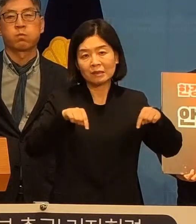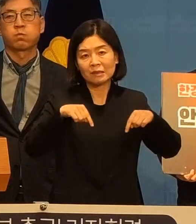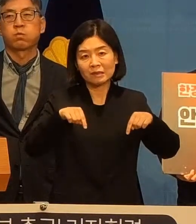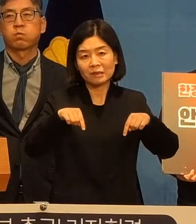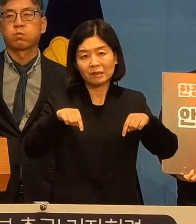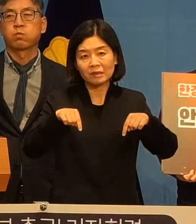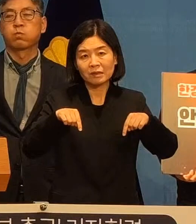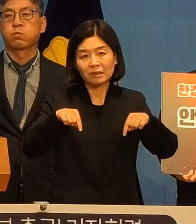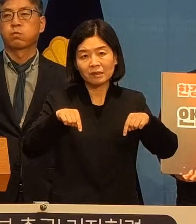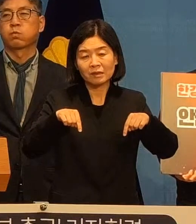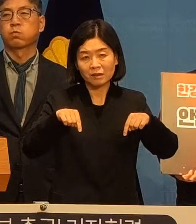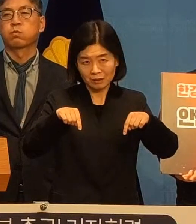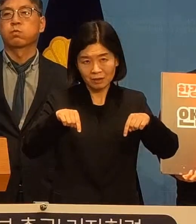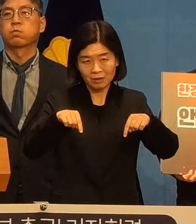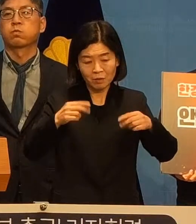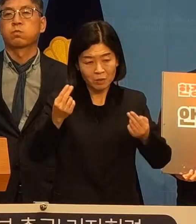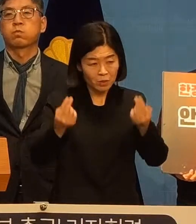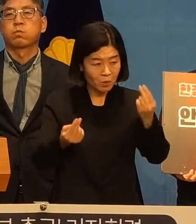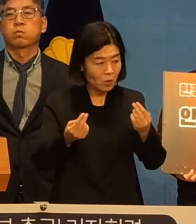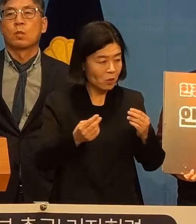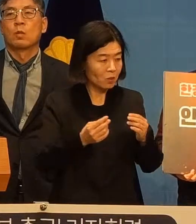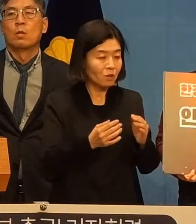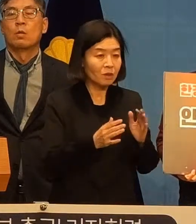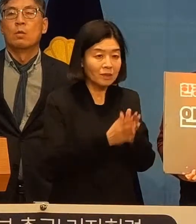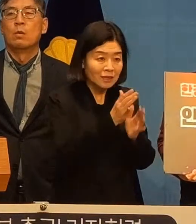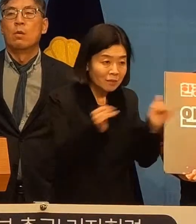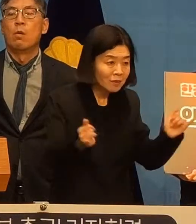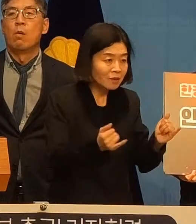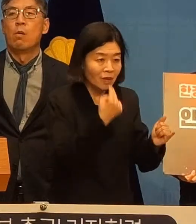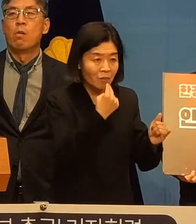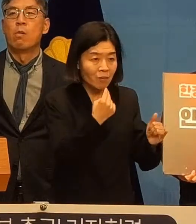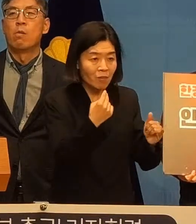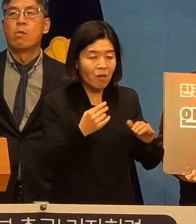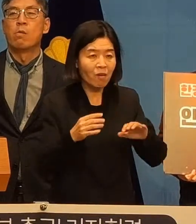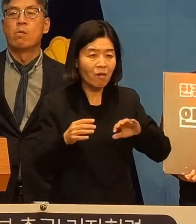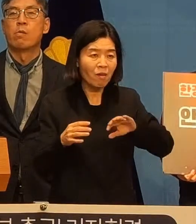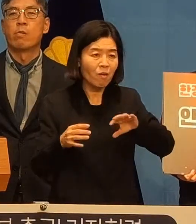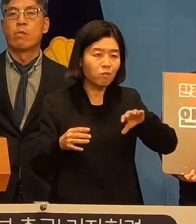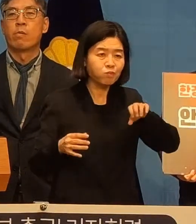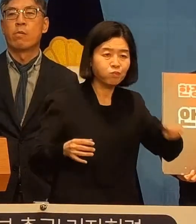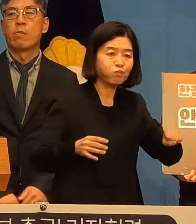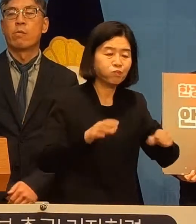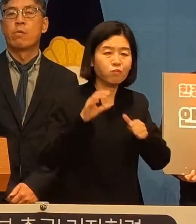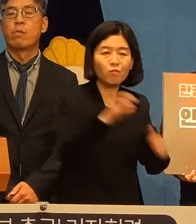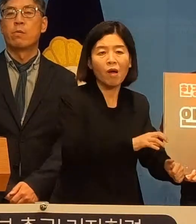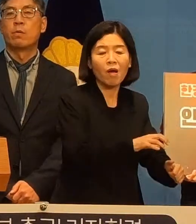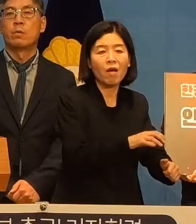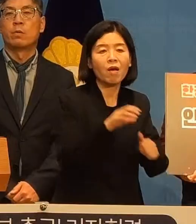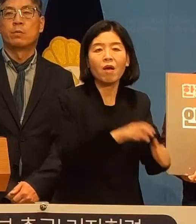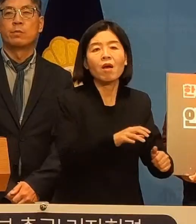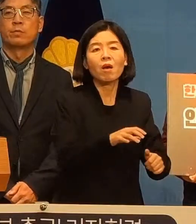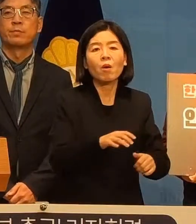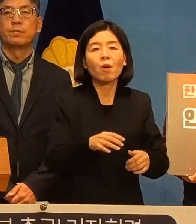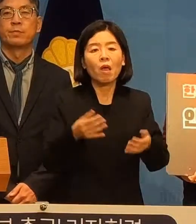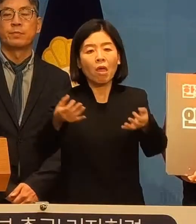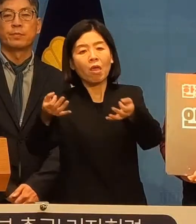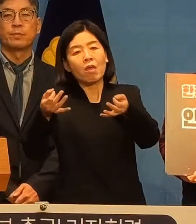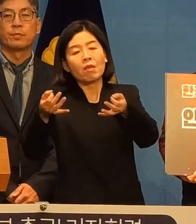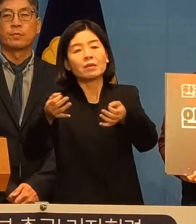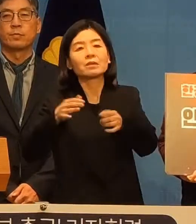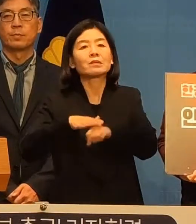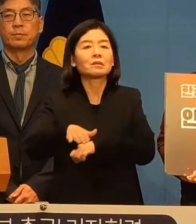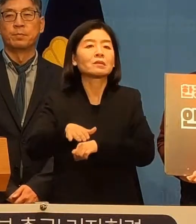시민을 볼모로 해서 벌이는 전시행정이다라는 점을 오히려 거꾸로 보여주고